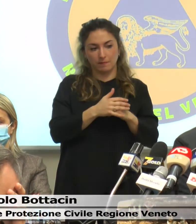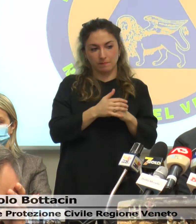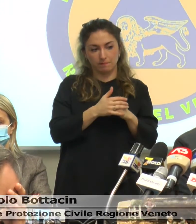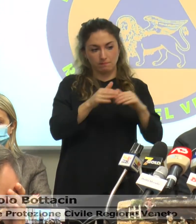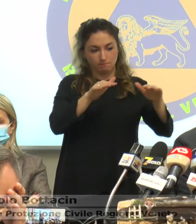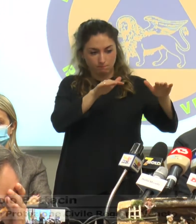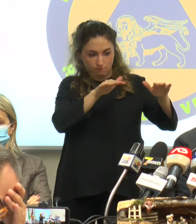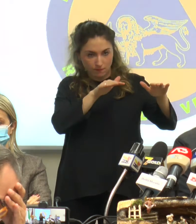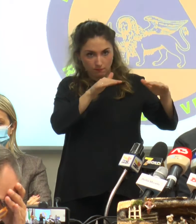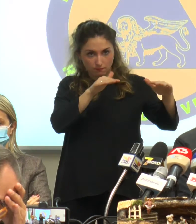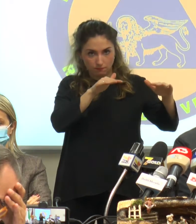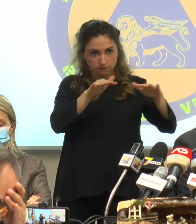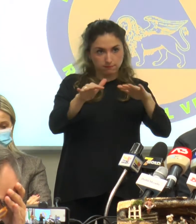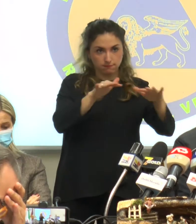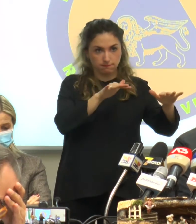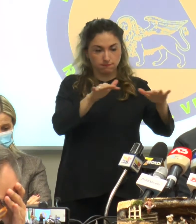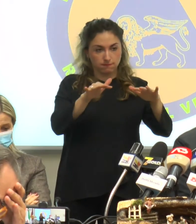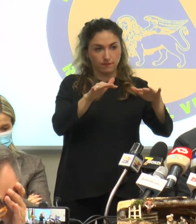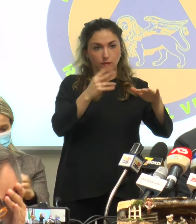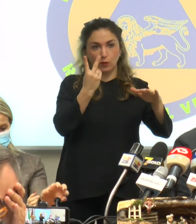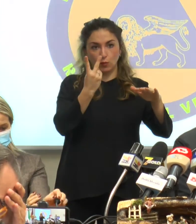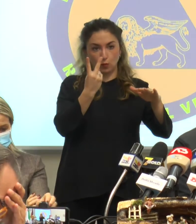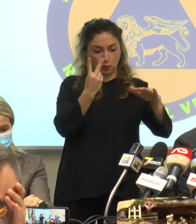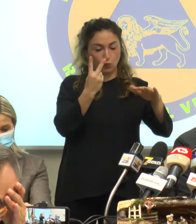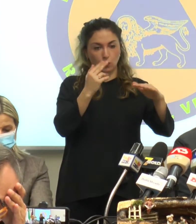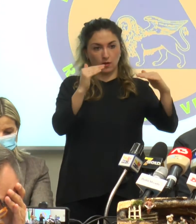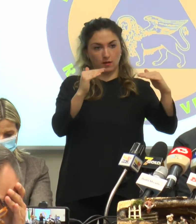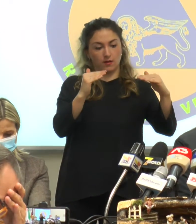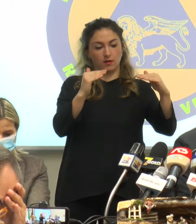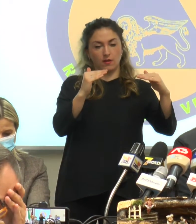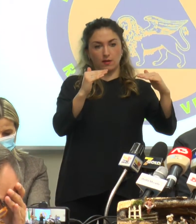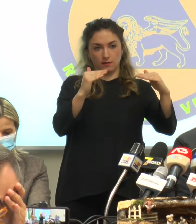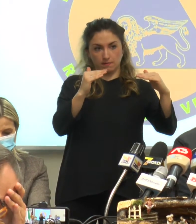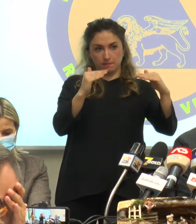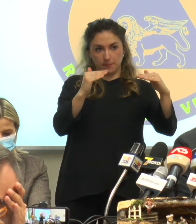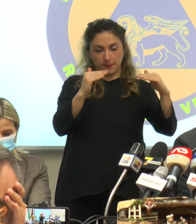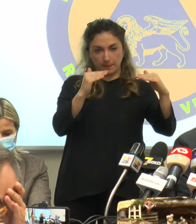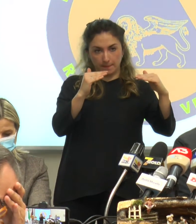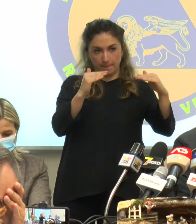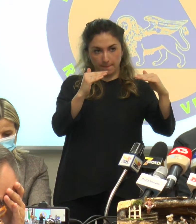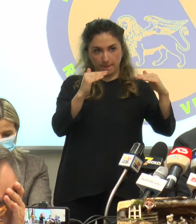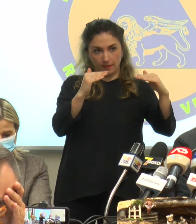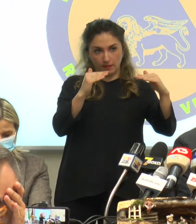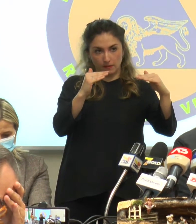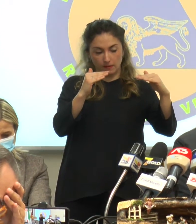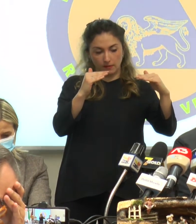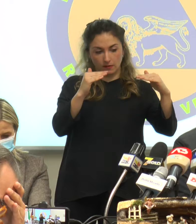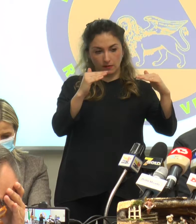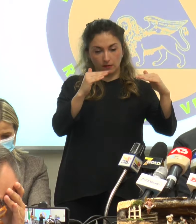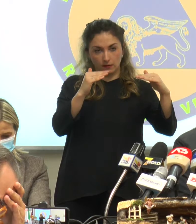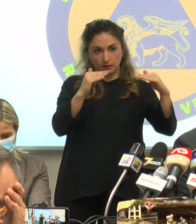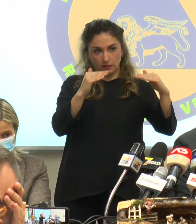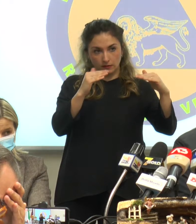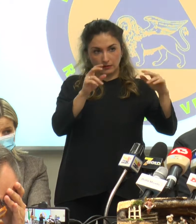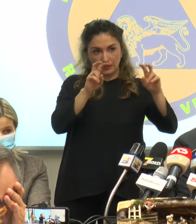di crosta terrestre di due zone differenti che si spostano accumula una tensione